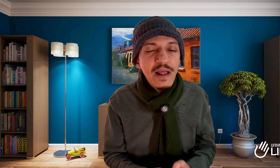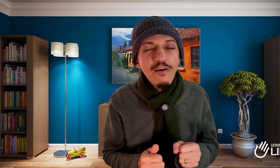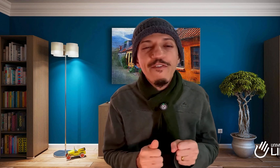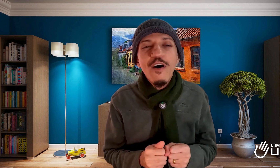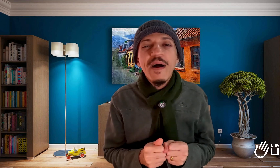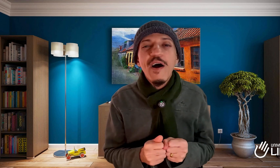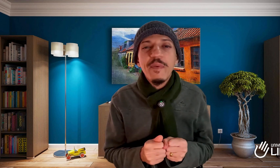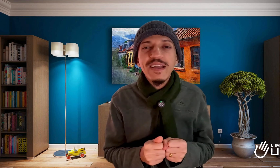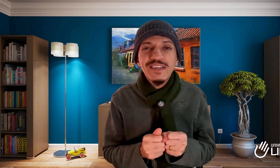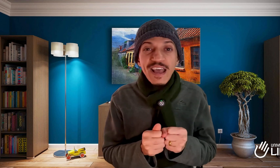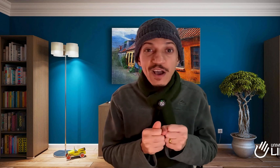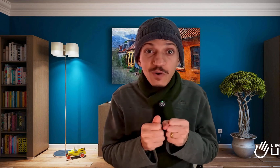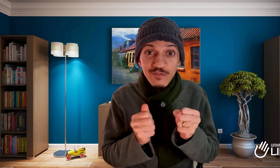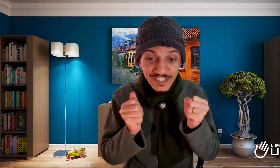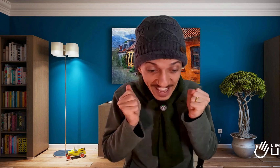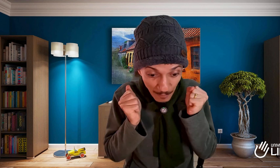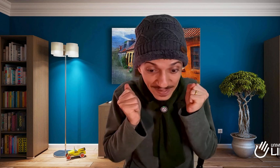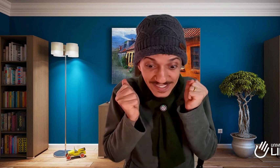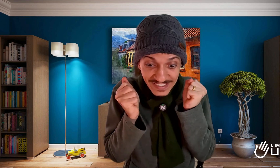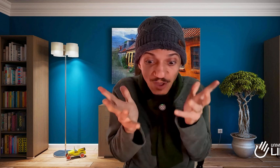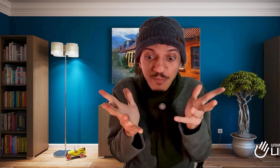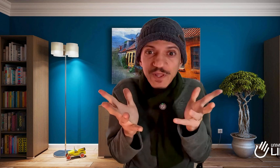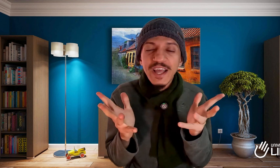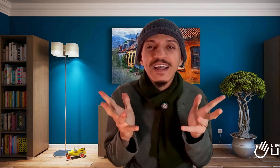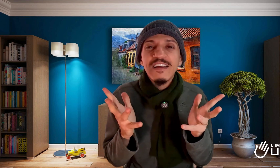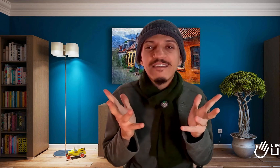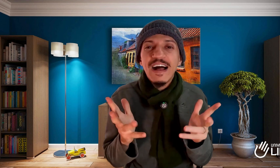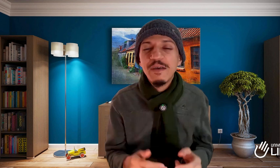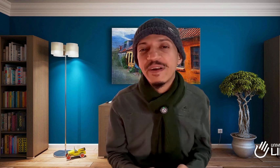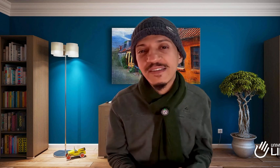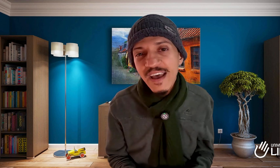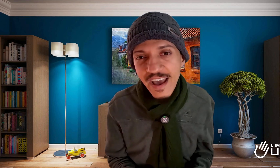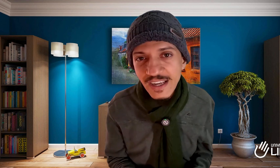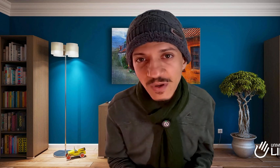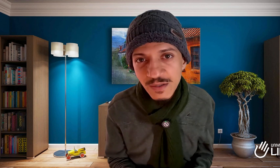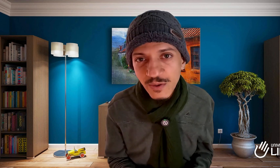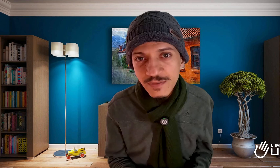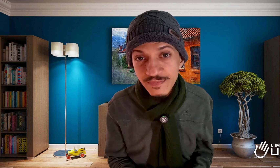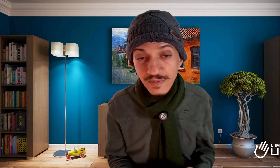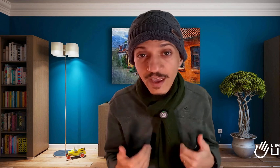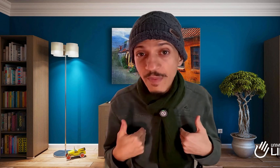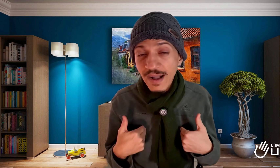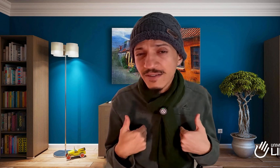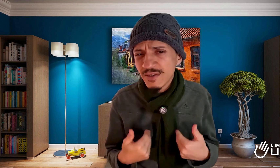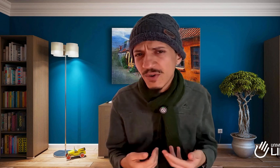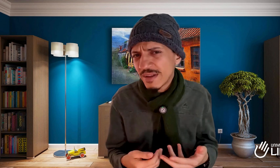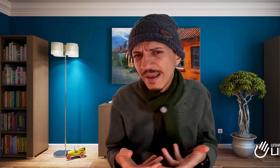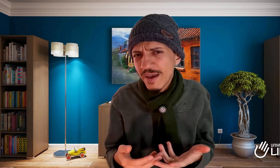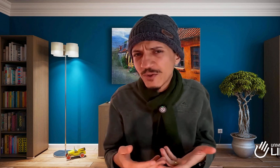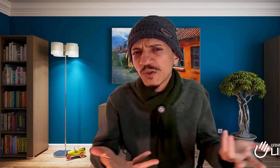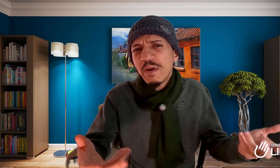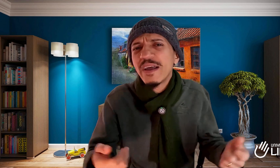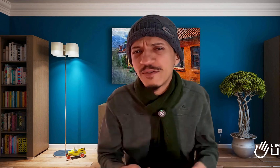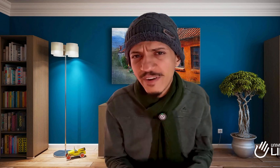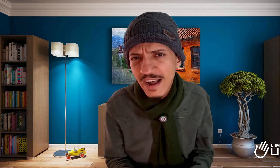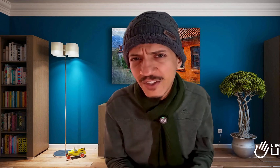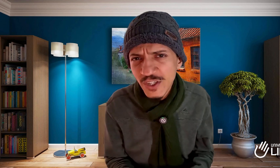forma realmente é quando você realmente tem o poder da Libras em suas mãos. Eu, Madison, sou até meio suspeito de falar disso,